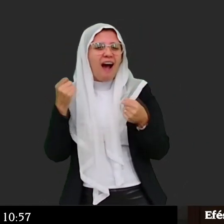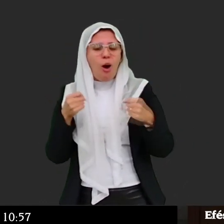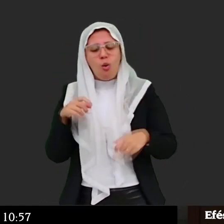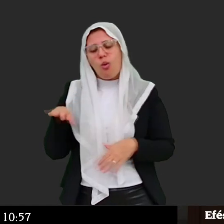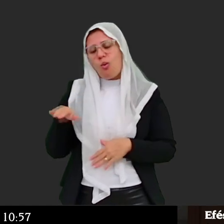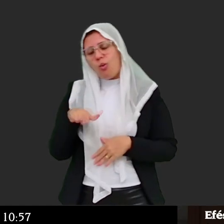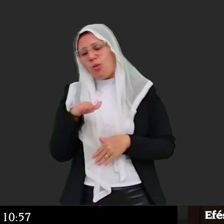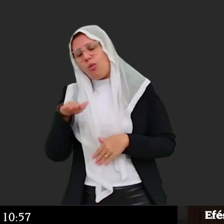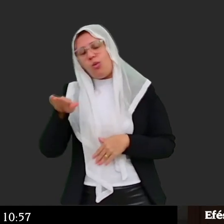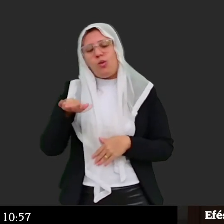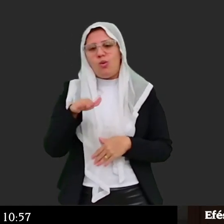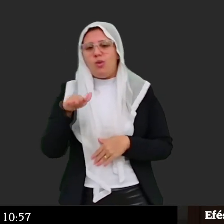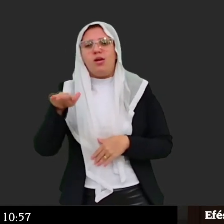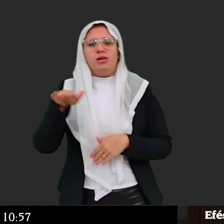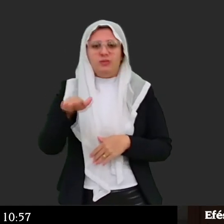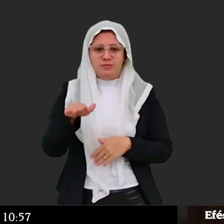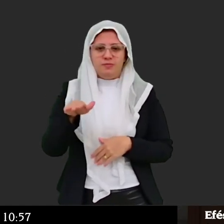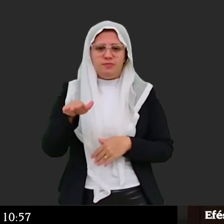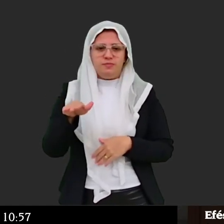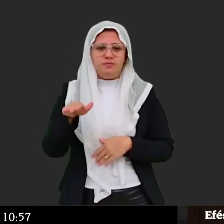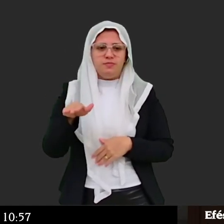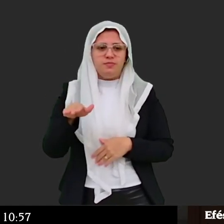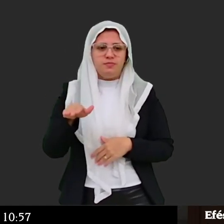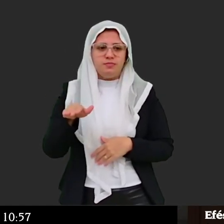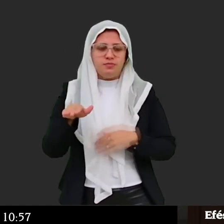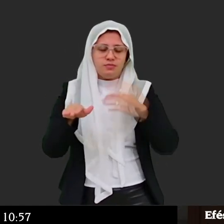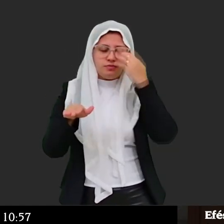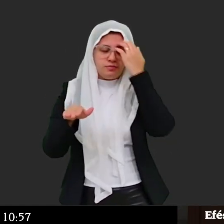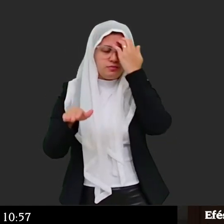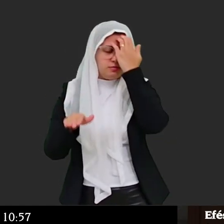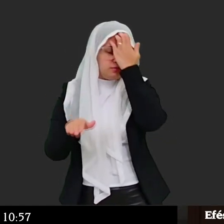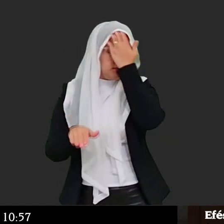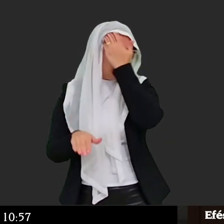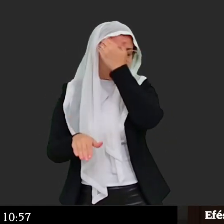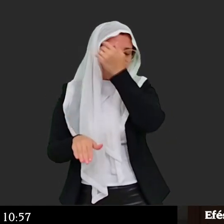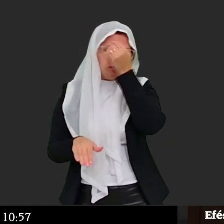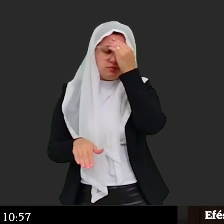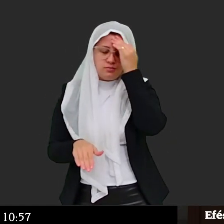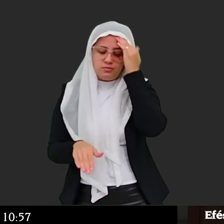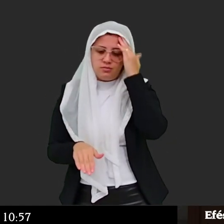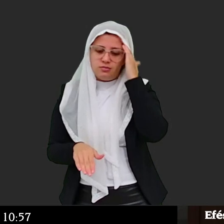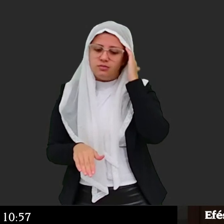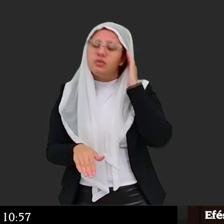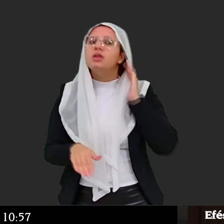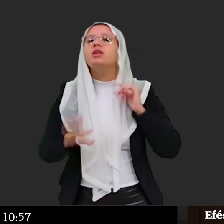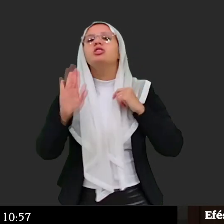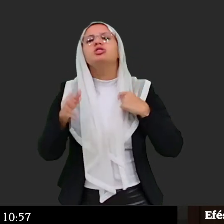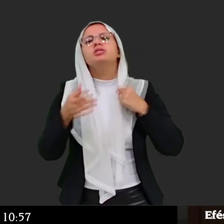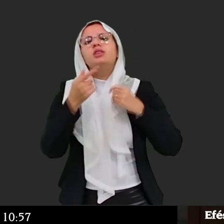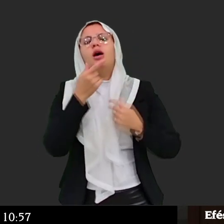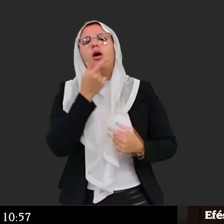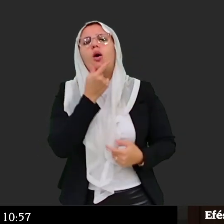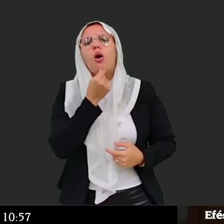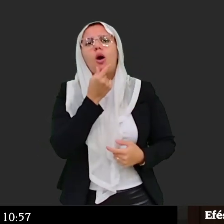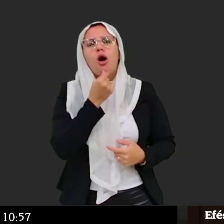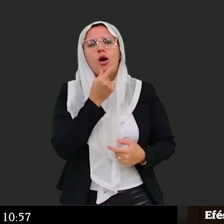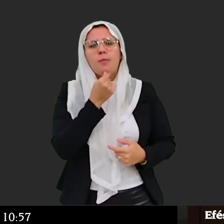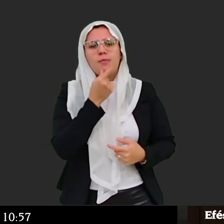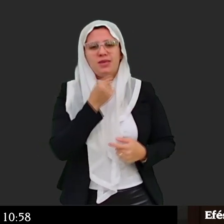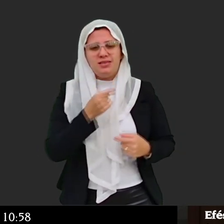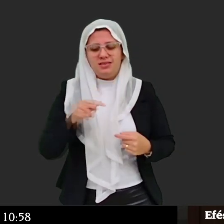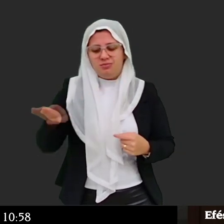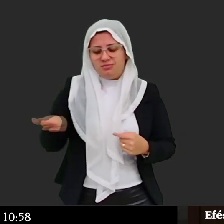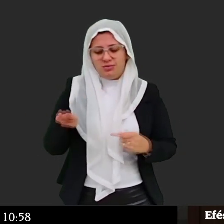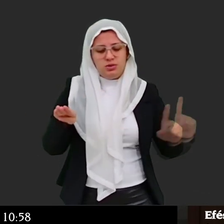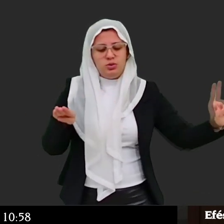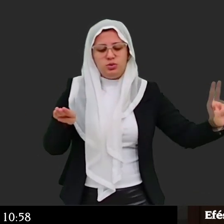um homem maligno, maldoso, lhe dá sinal pedindo carona, quer